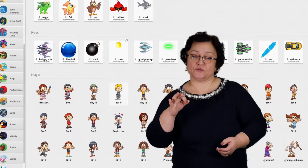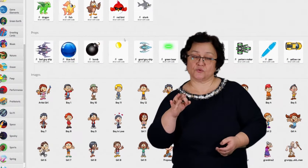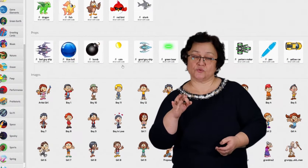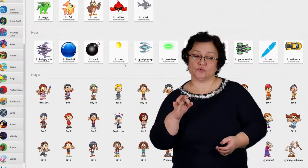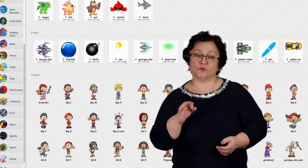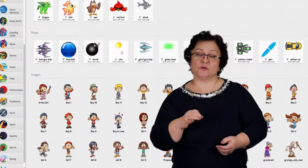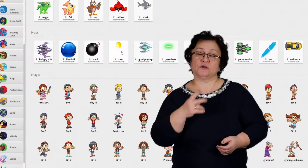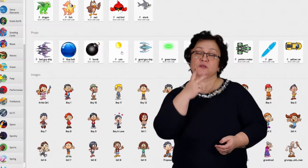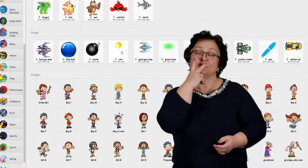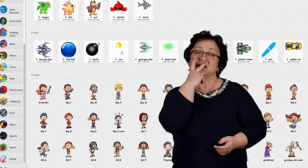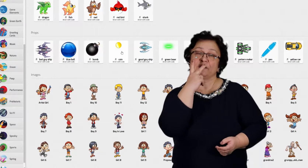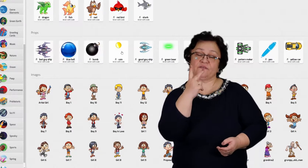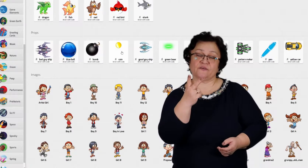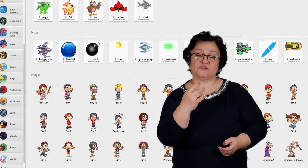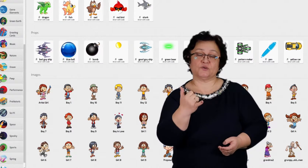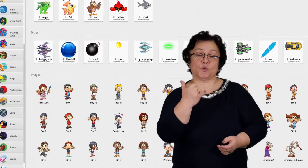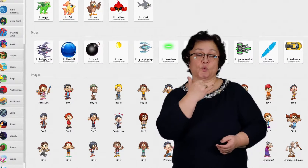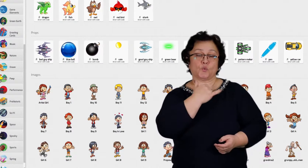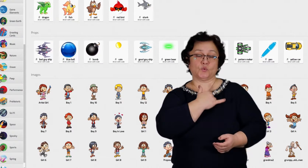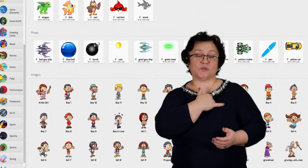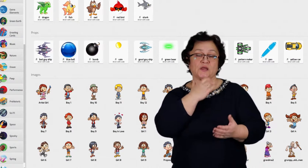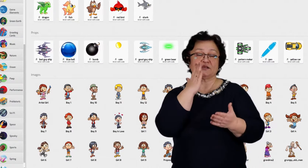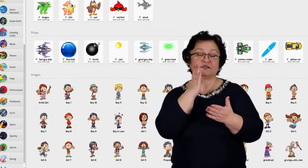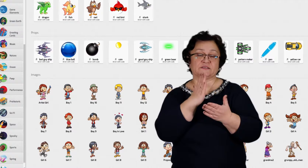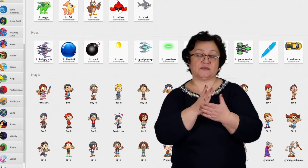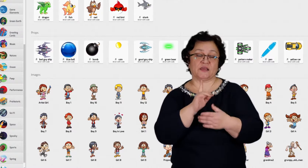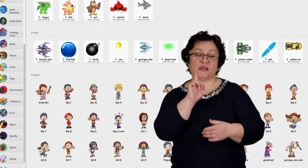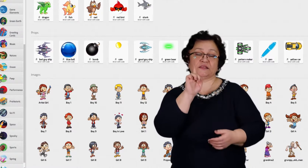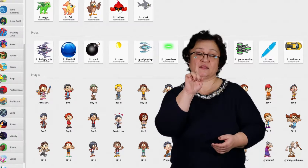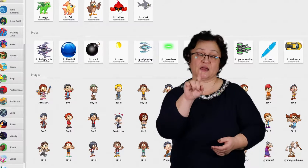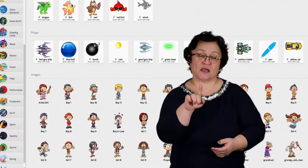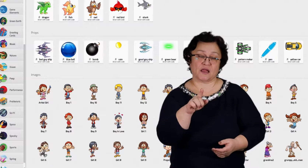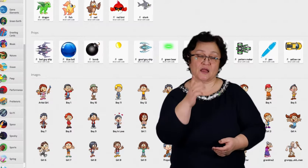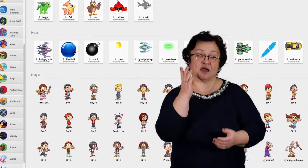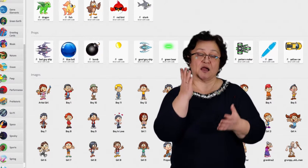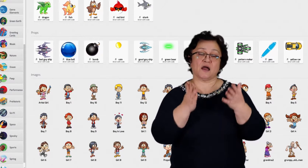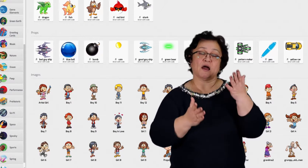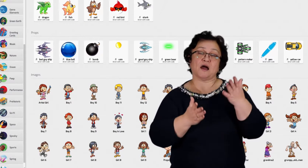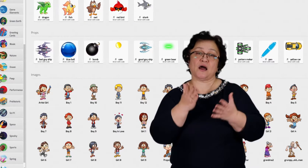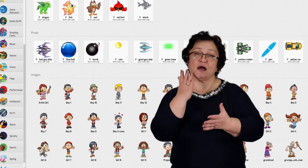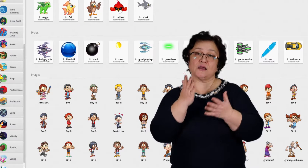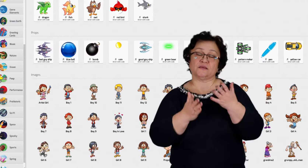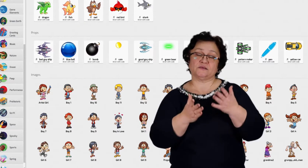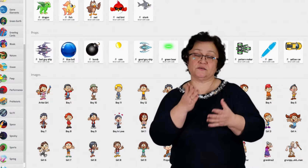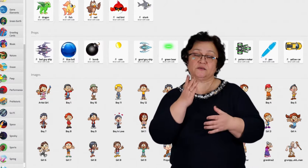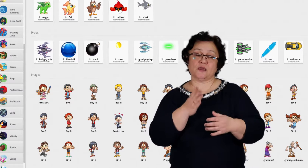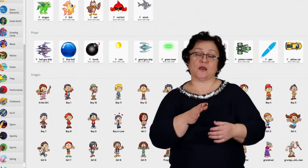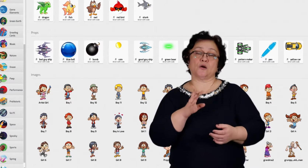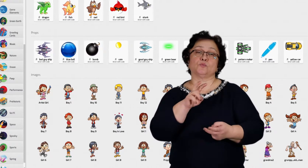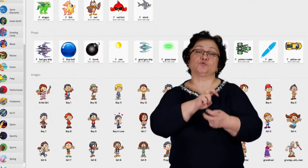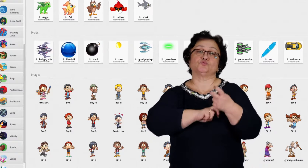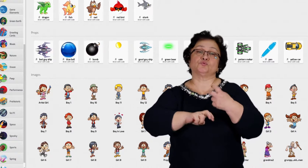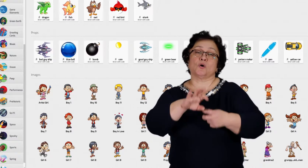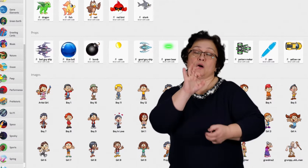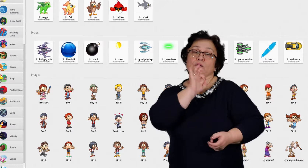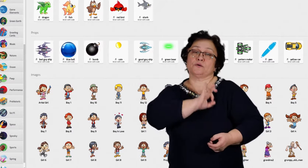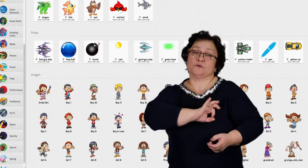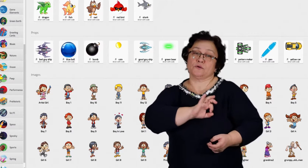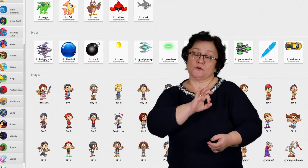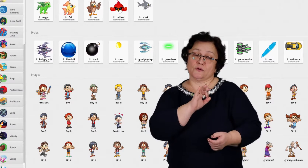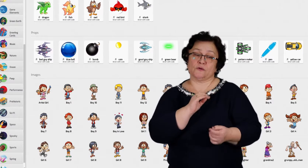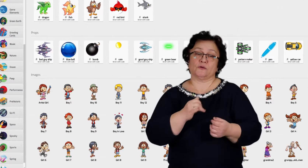Дивися, у нас ось тут є така, але я скористаюся пошуком і подивлюся, що у нас